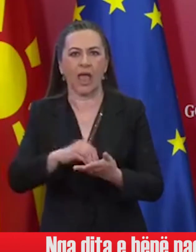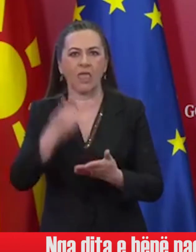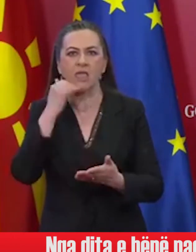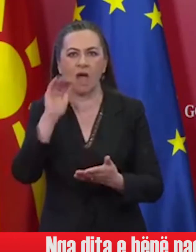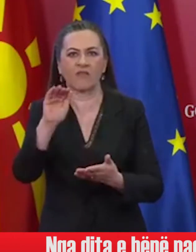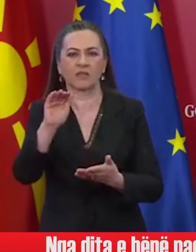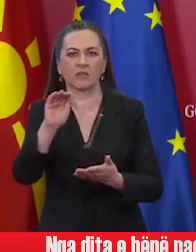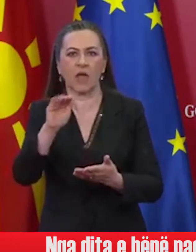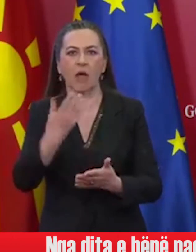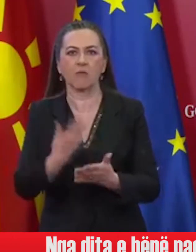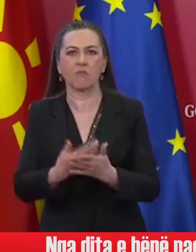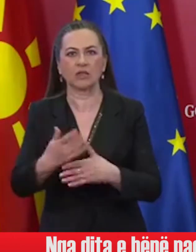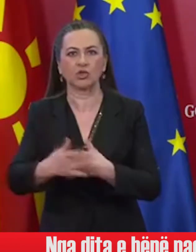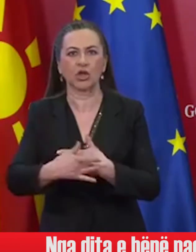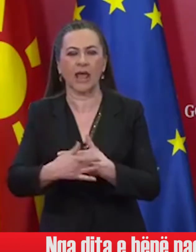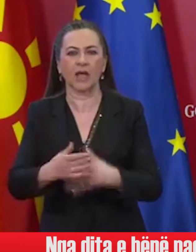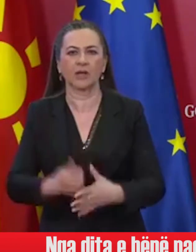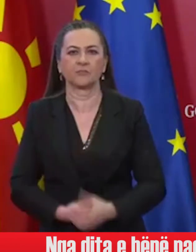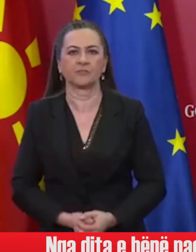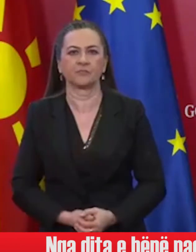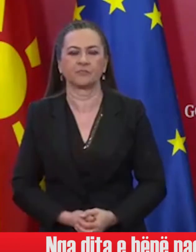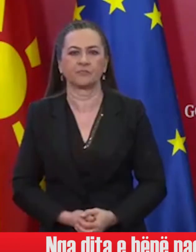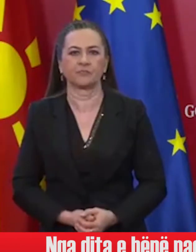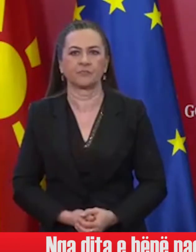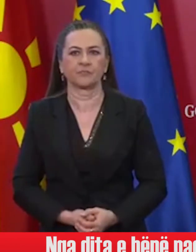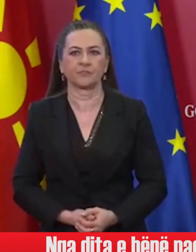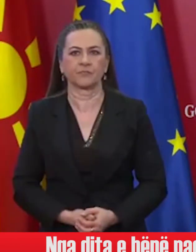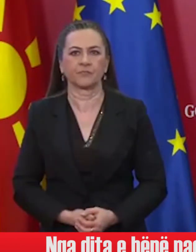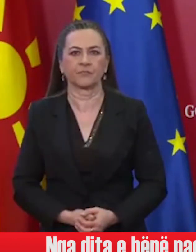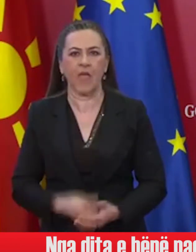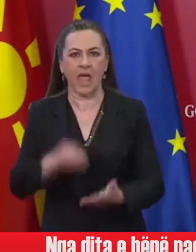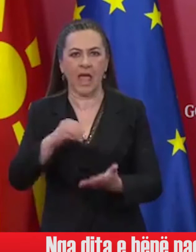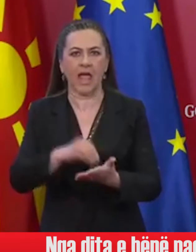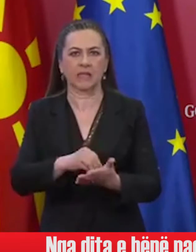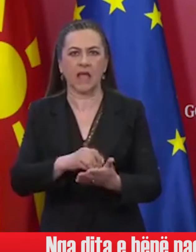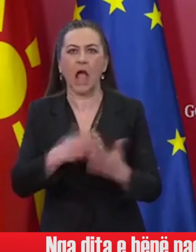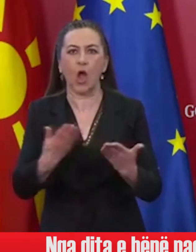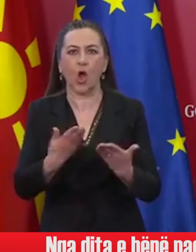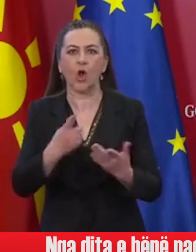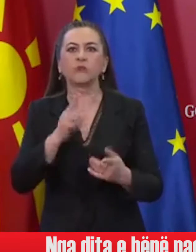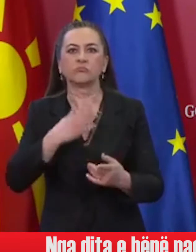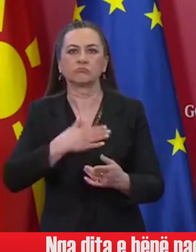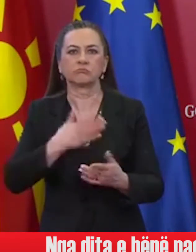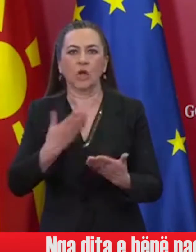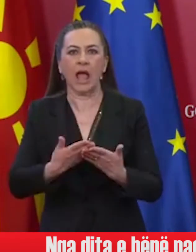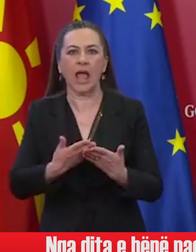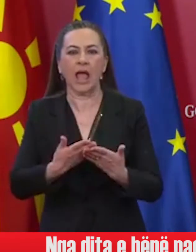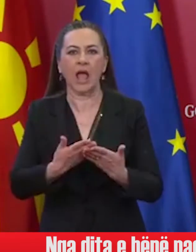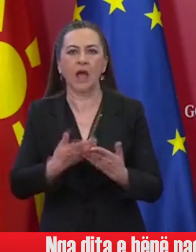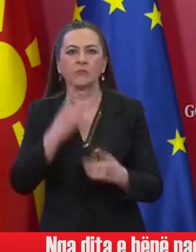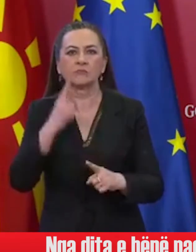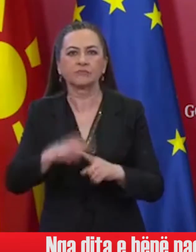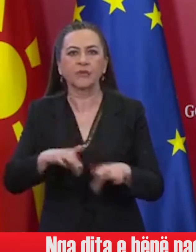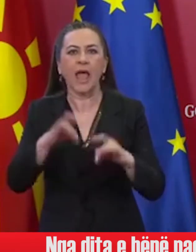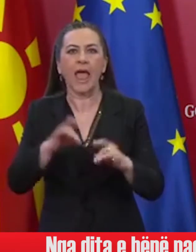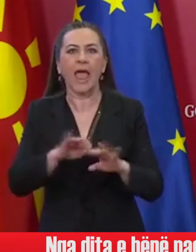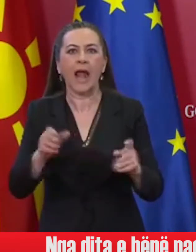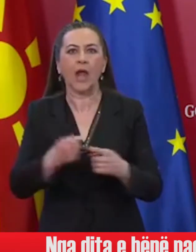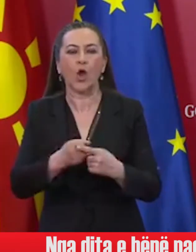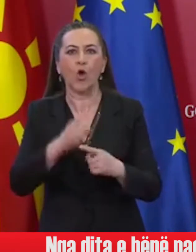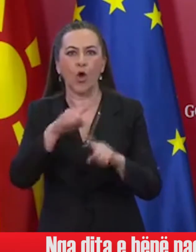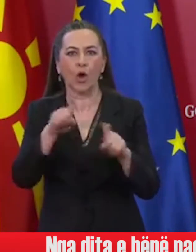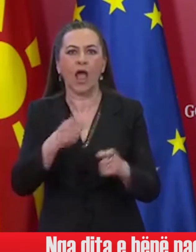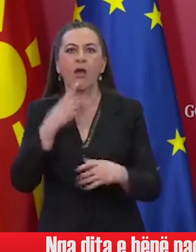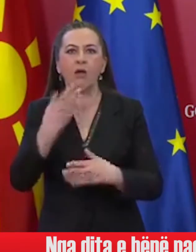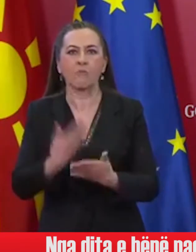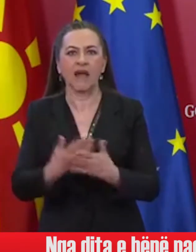кај матичните лекари за да се закаже доколку се постави индикација според електронскиот алгоритм кој